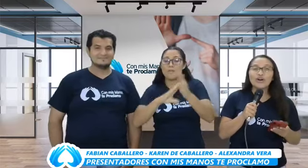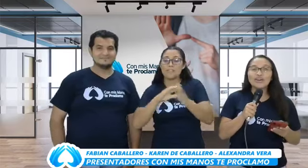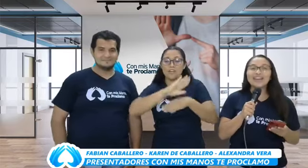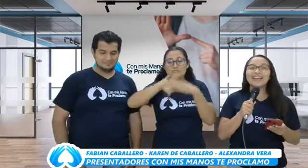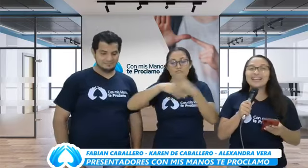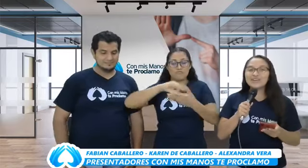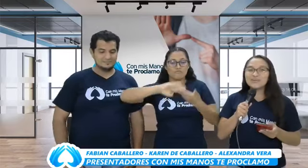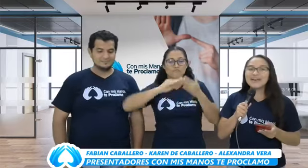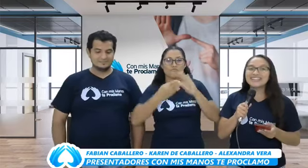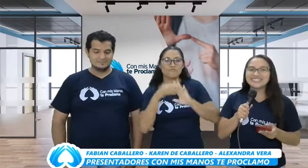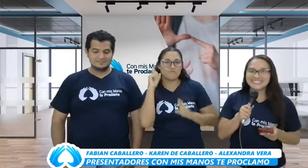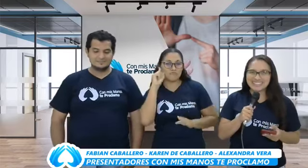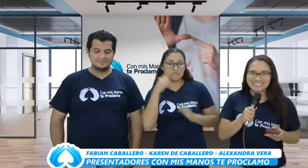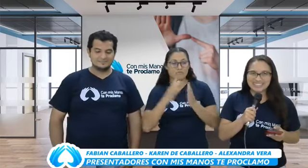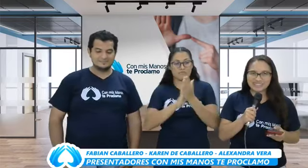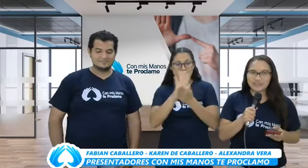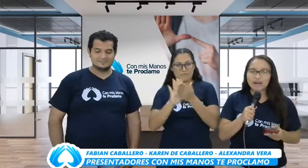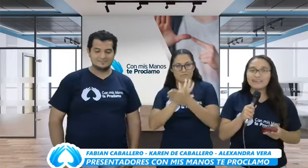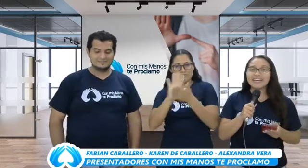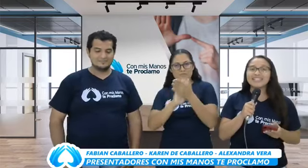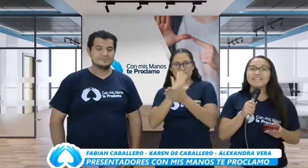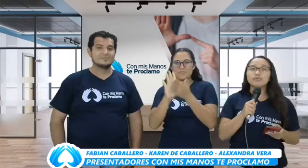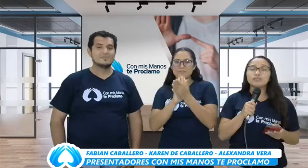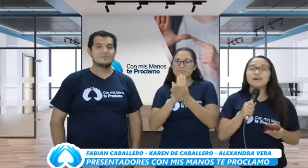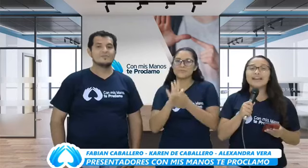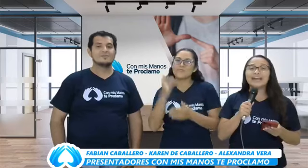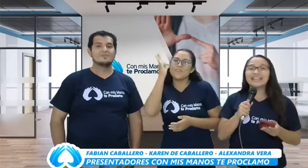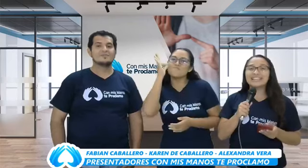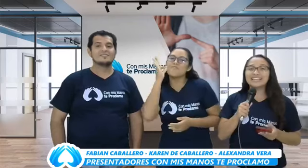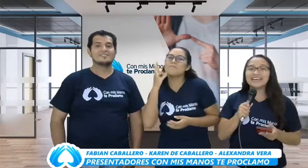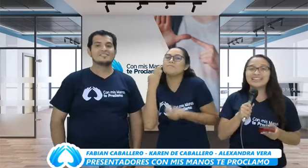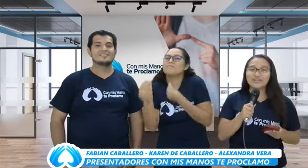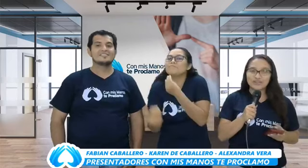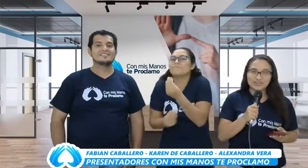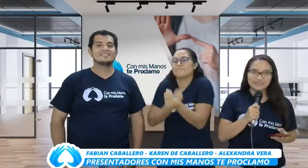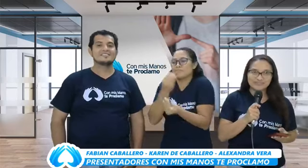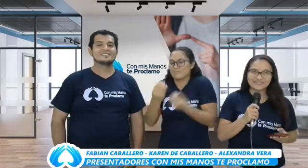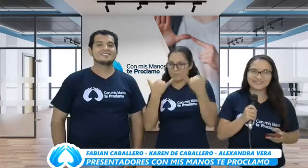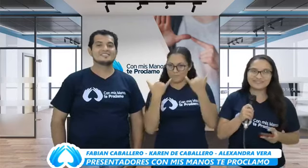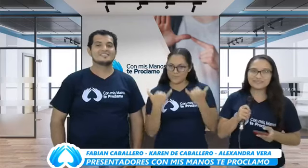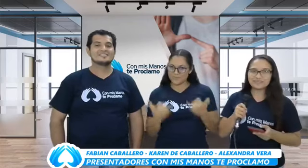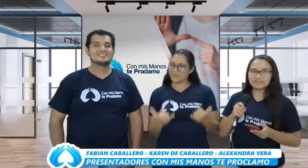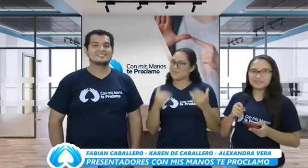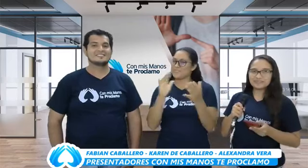mejor con la lengua de señas. Fabi, ¿qué tenemos para el día de hoy?